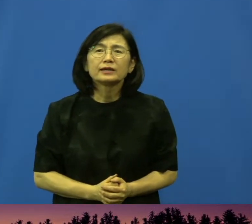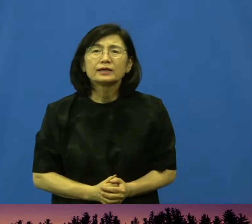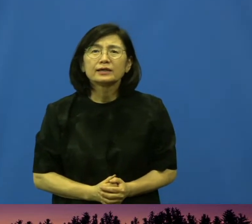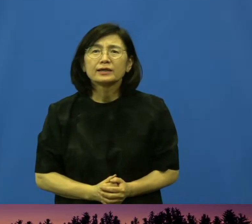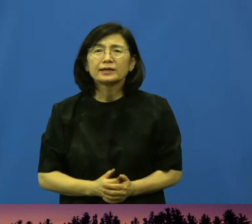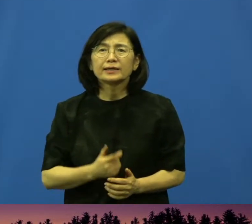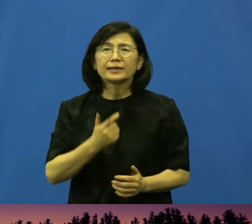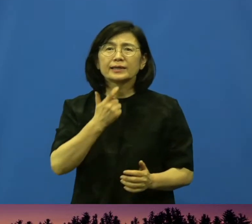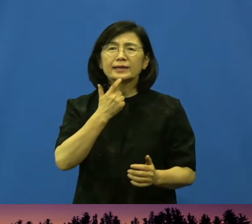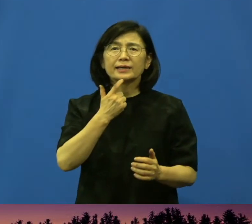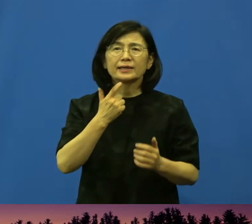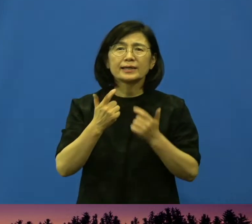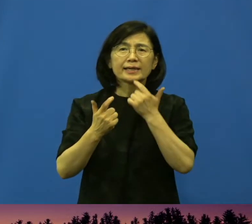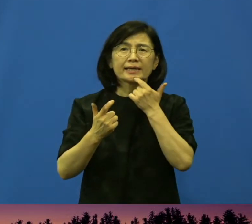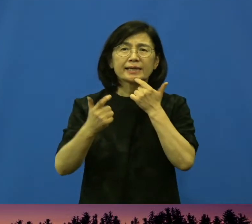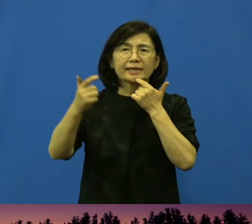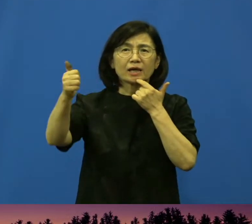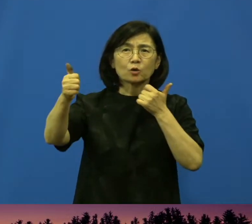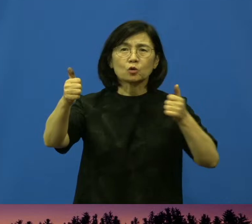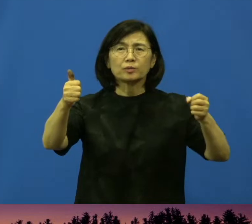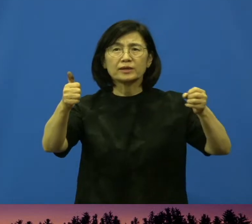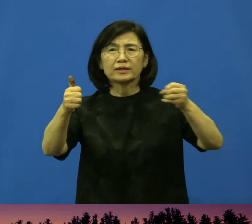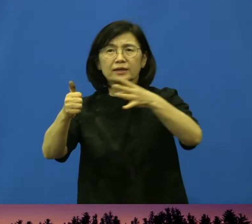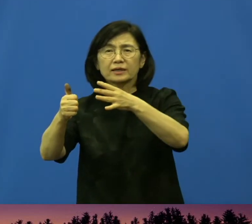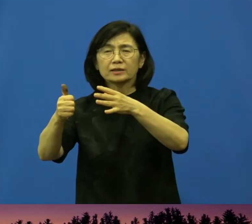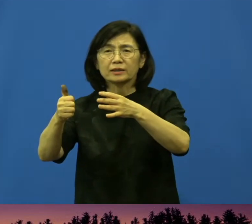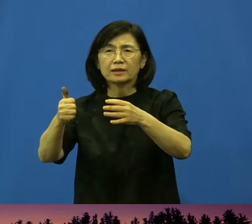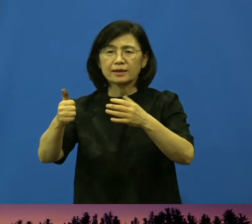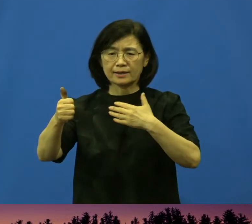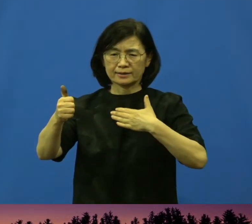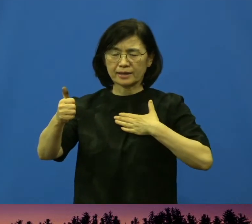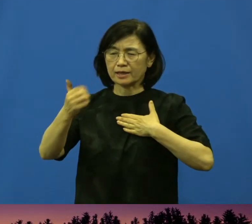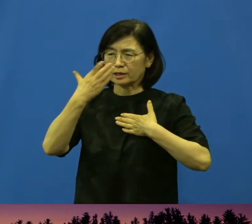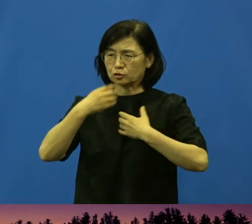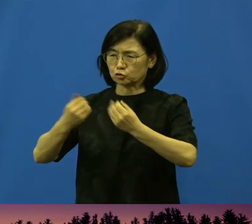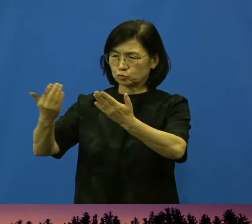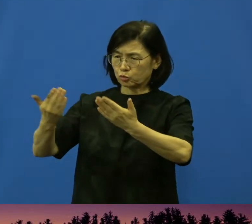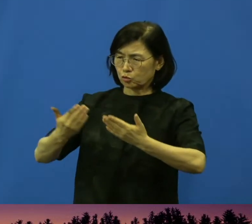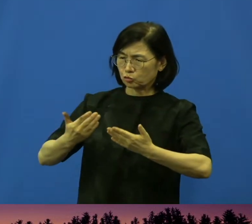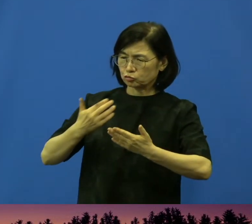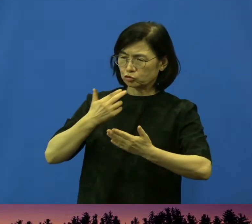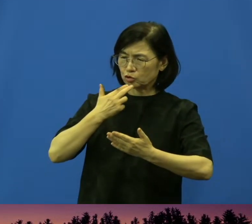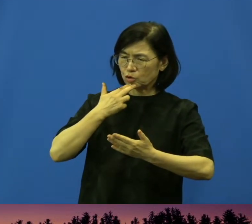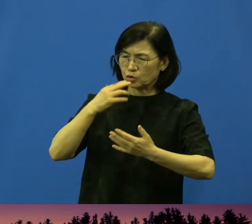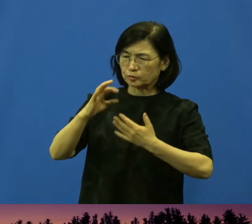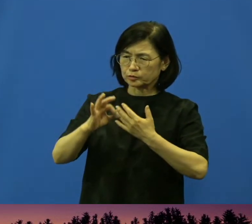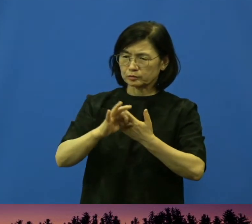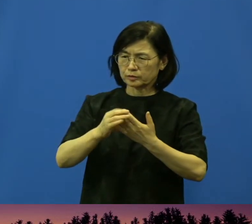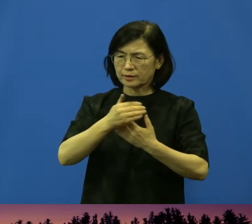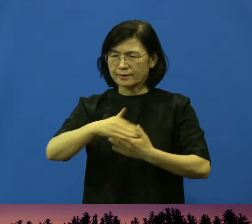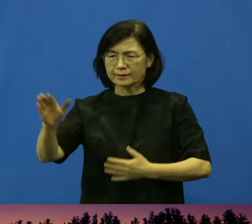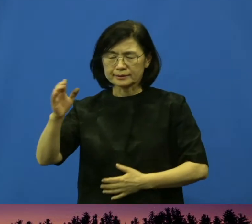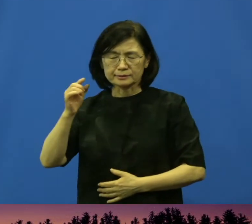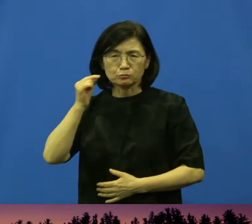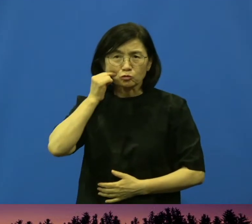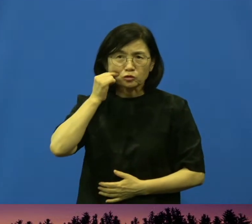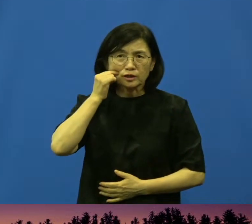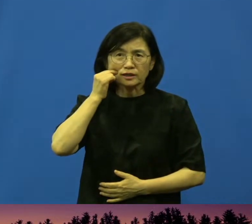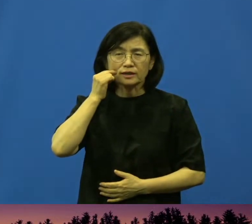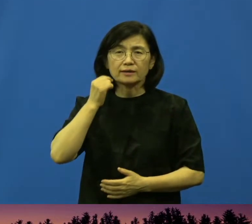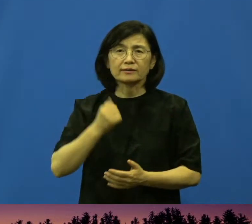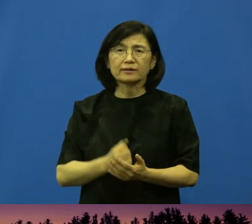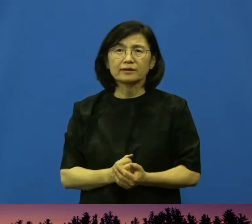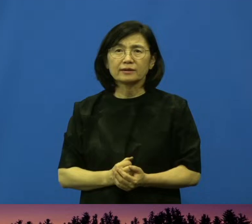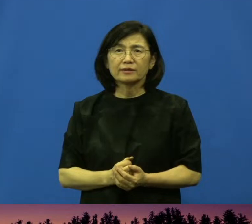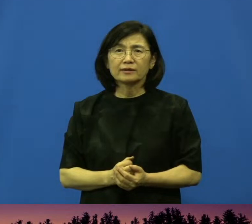야곱이 이르되 당신이 내게 축복하지 아니하면 가게 하지 아니하겠나이다. 이게 무슨 말입니까, 여러분? 그동안